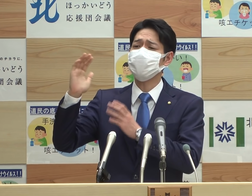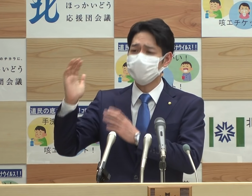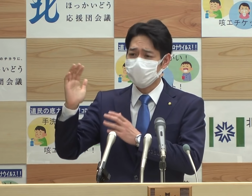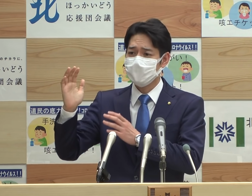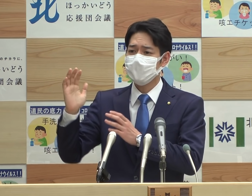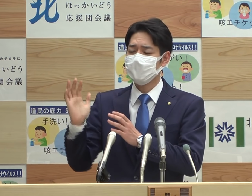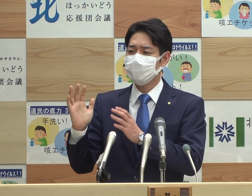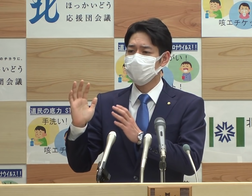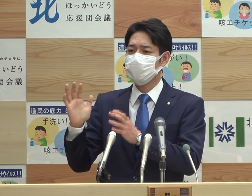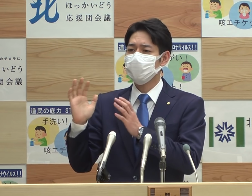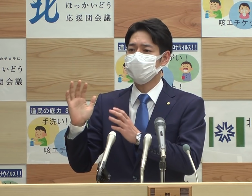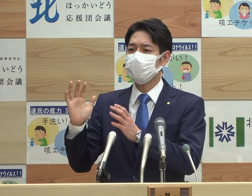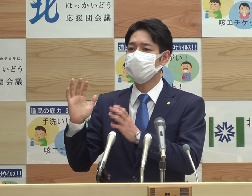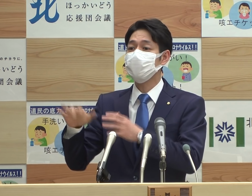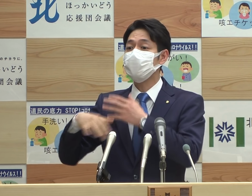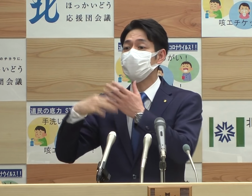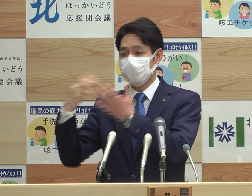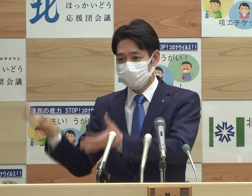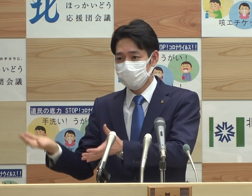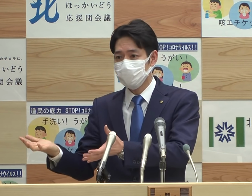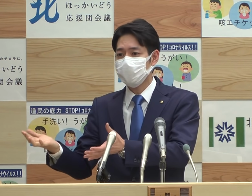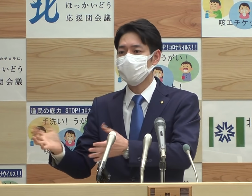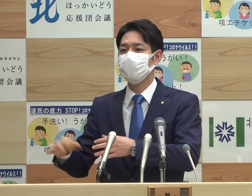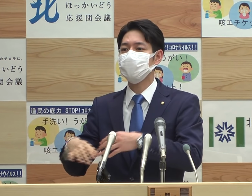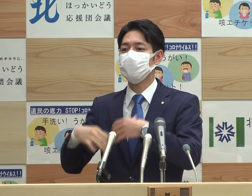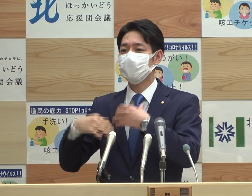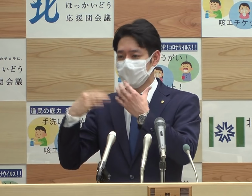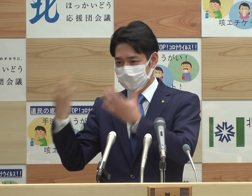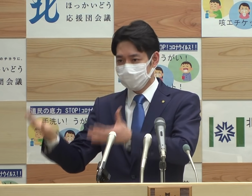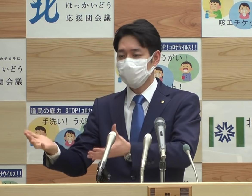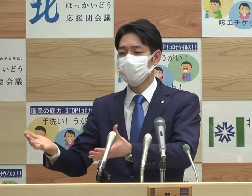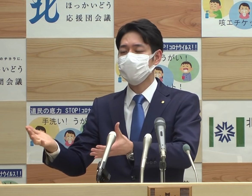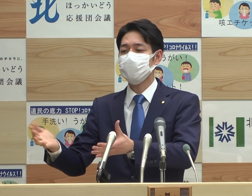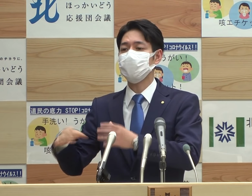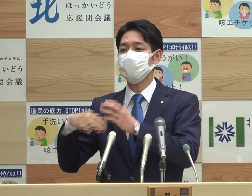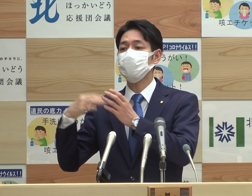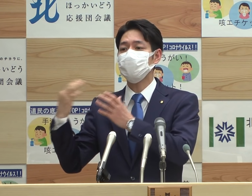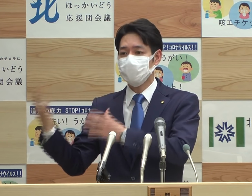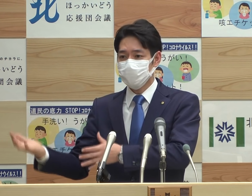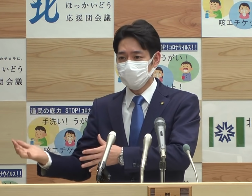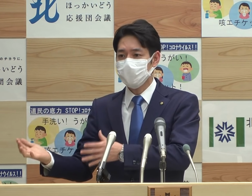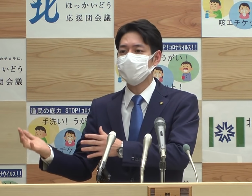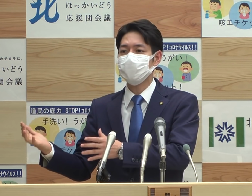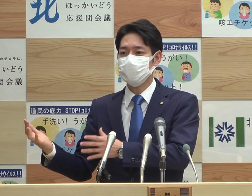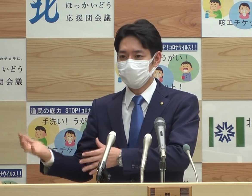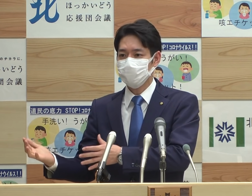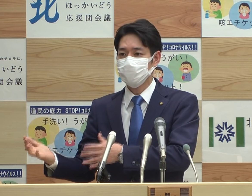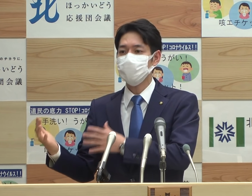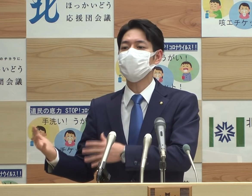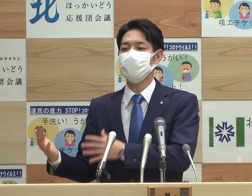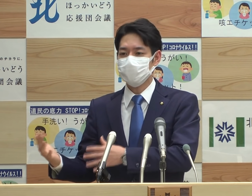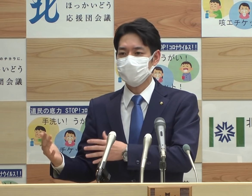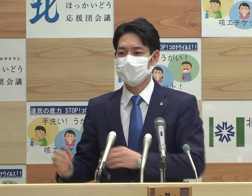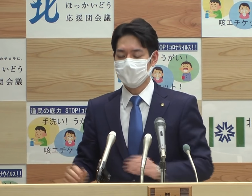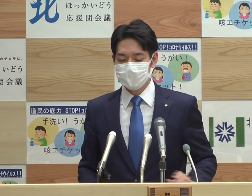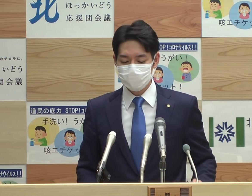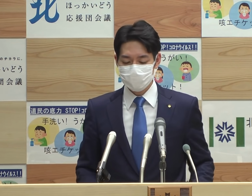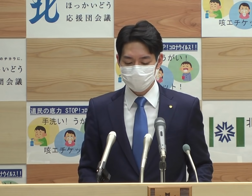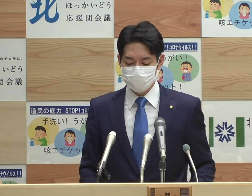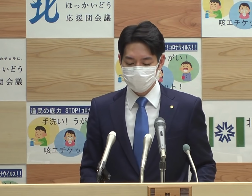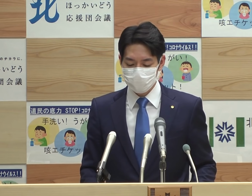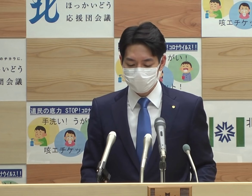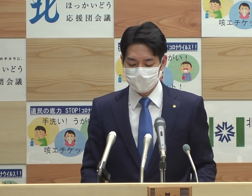どもあるんですね。そういうところは逆に今そういう我々が直面していたような状況にむしろなってきている部分もあるわけです。